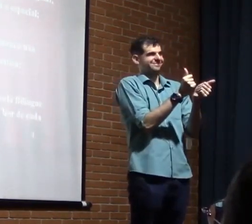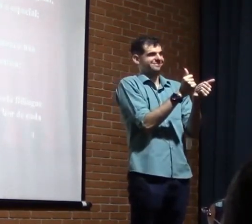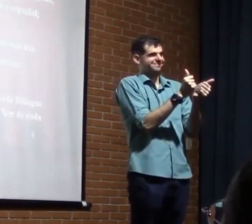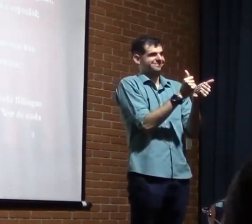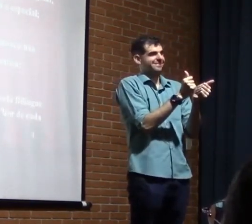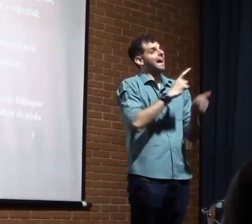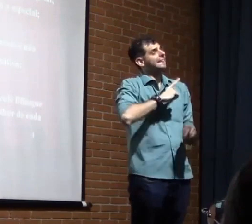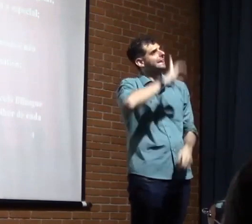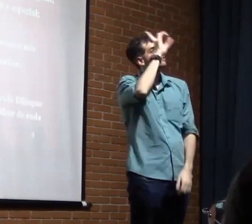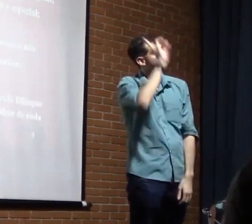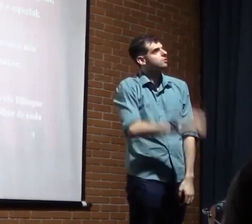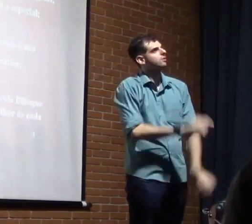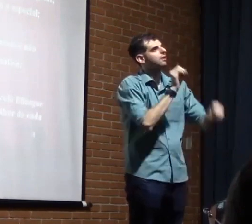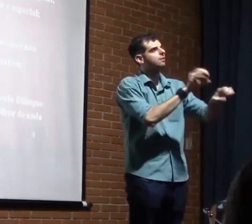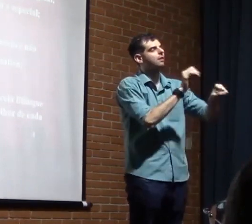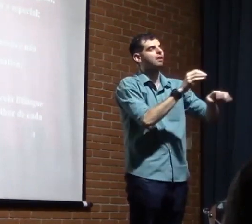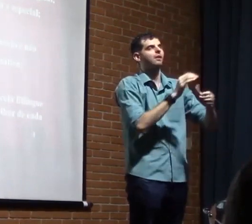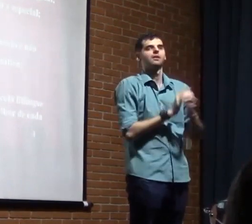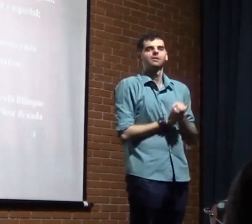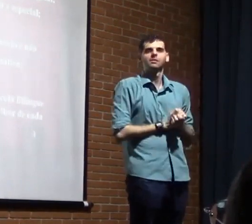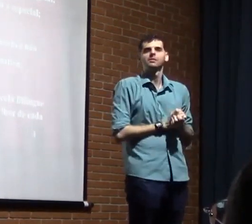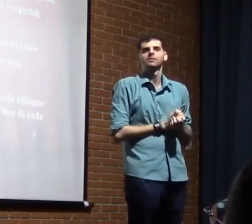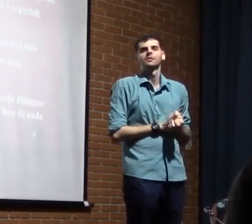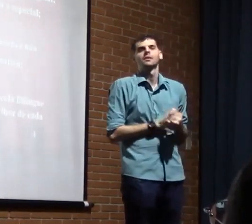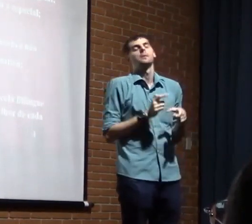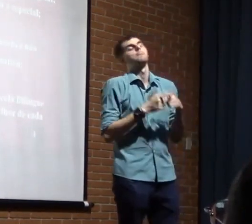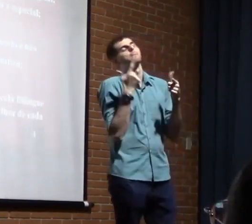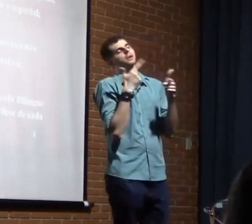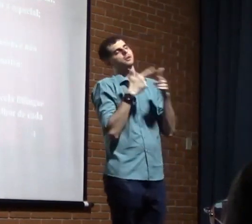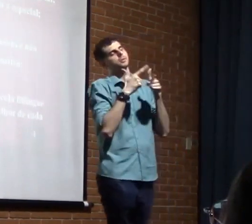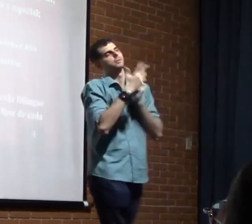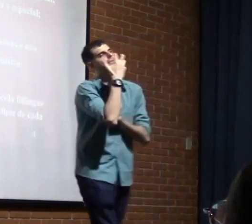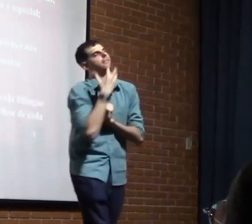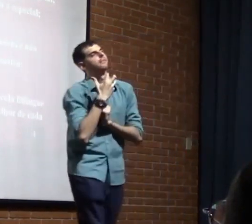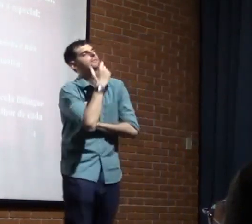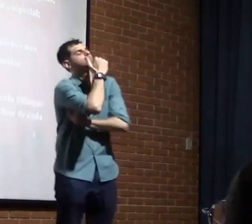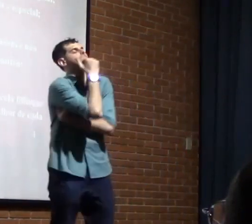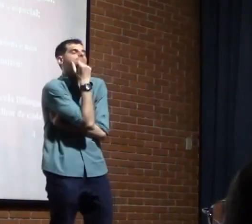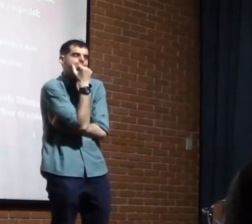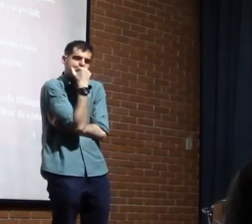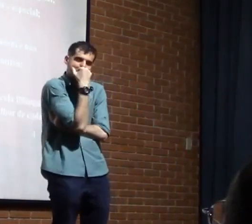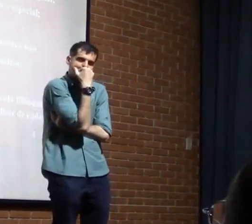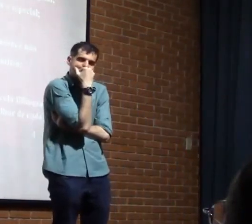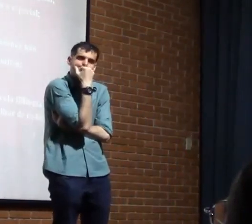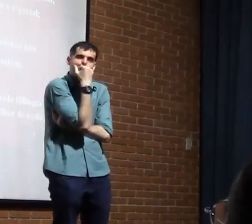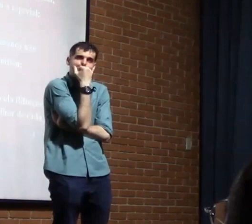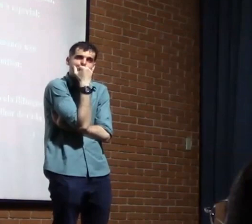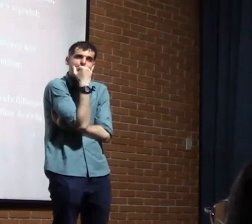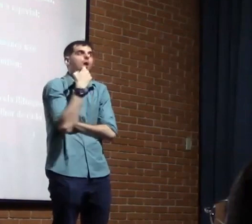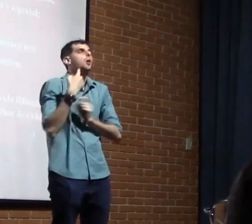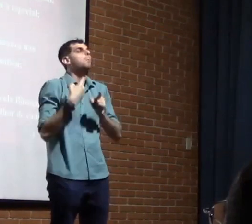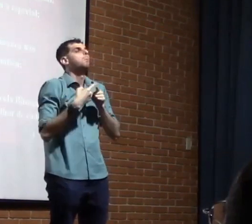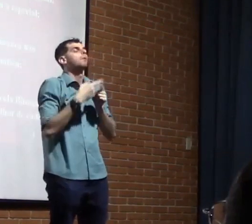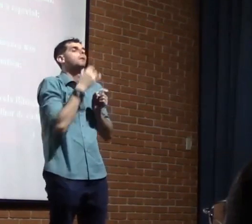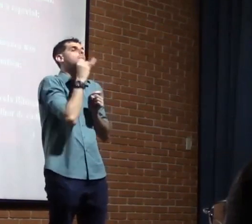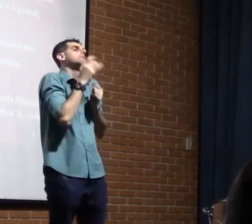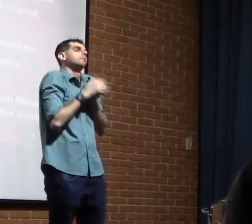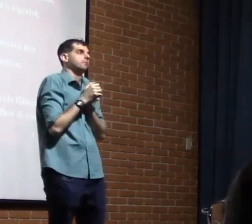Todos têm direito à educação, né? Tudo bem, mas o problema é sério. Porque